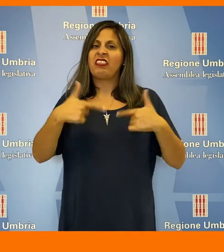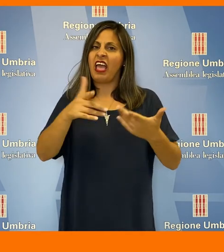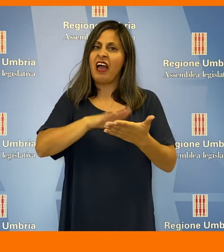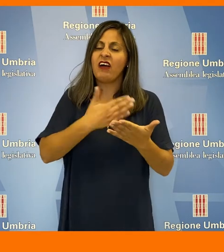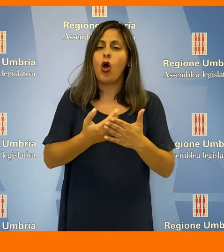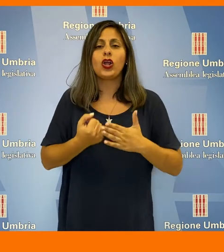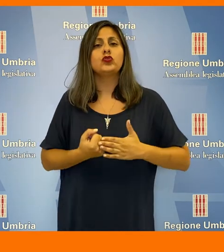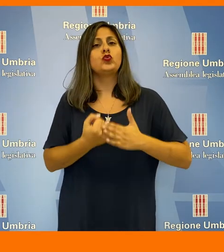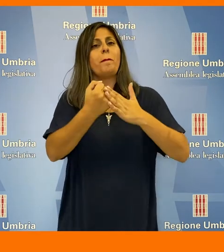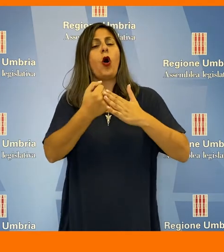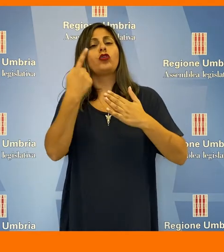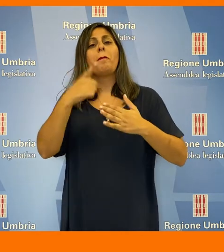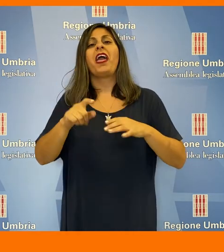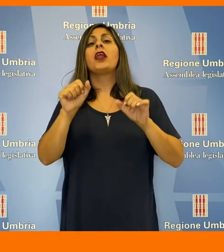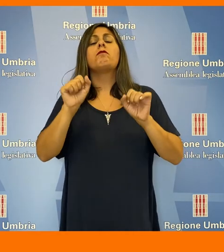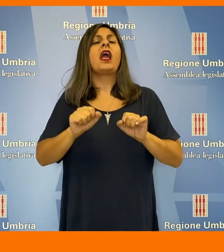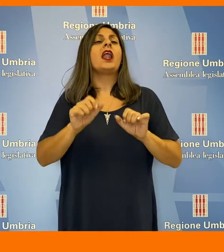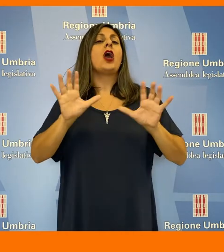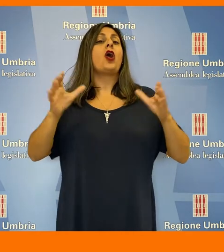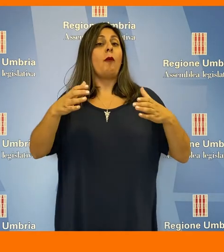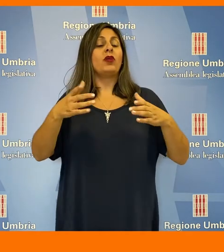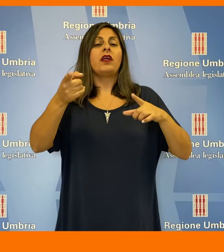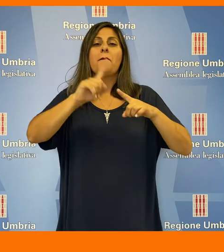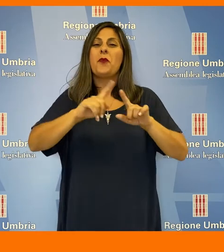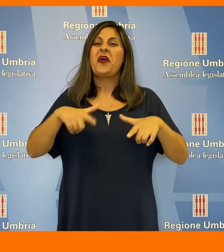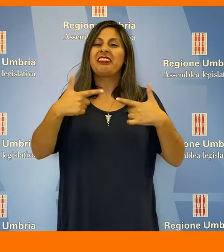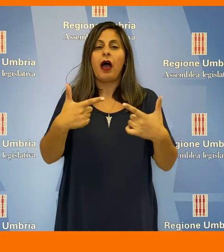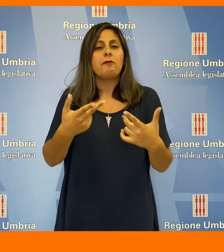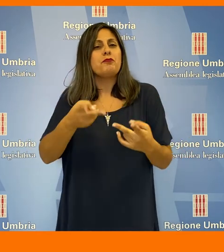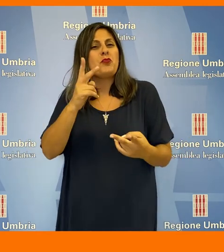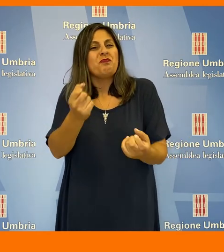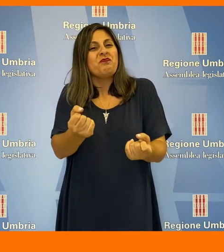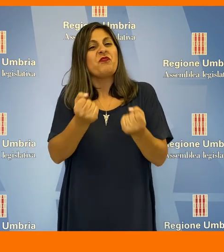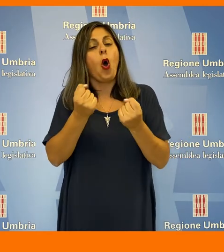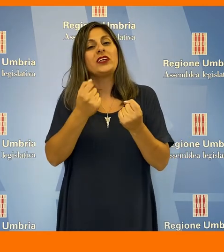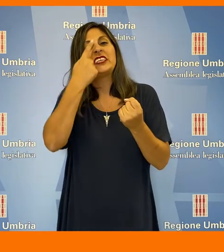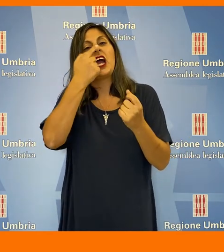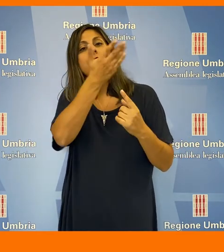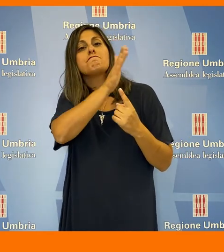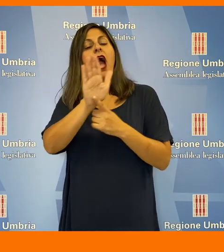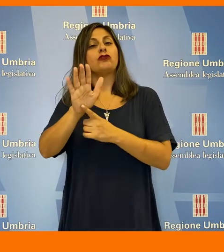e sostenere per il bene di tutta la comunità e per rafforzare